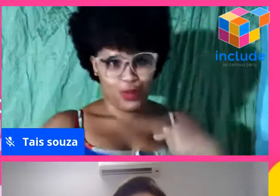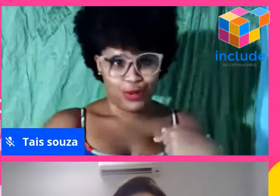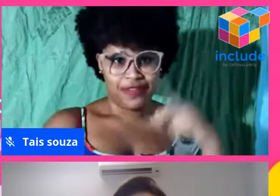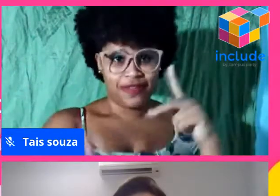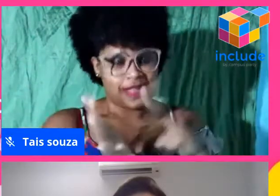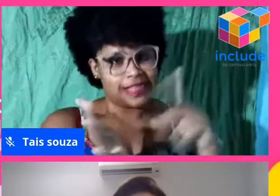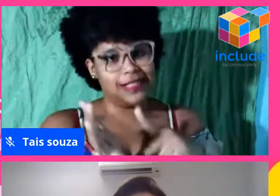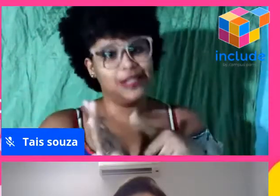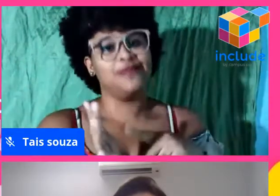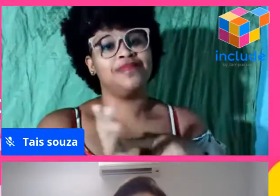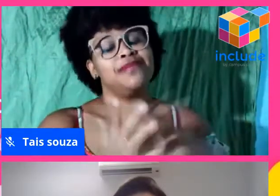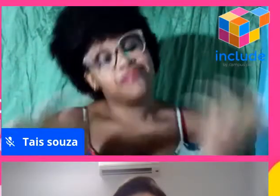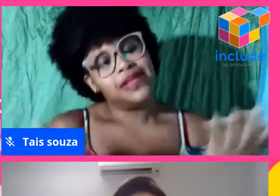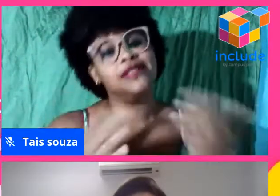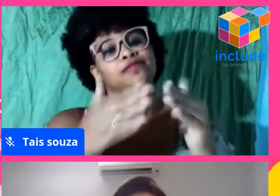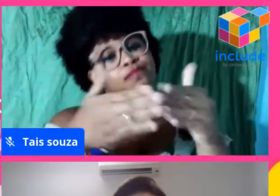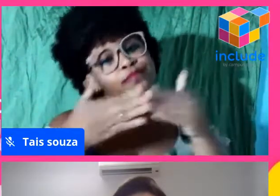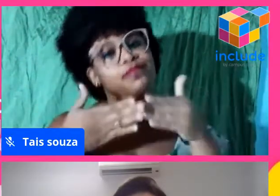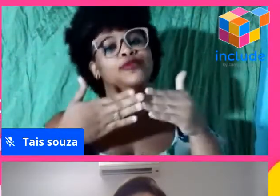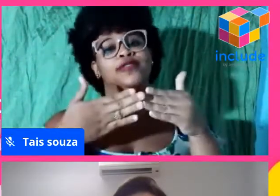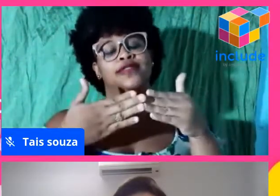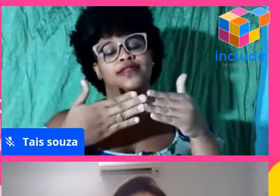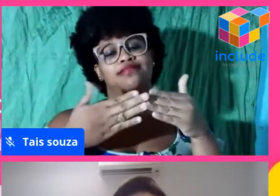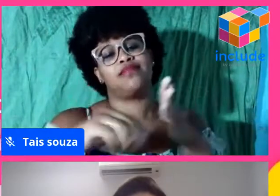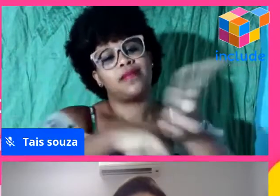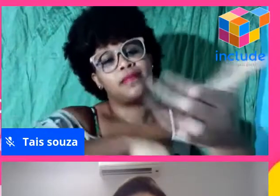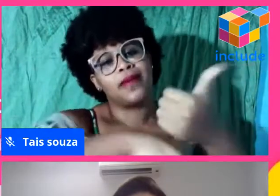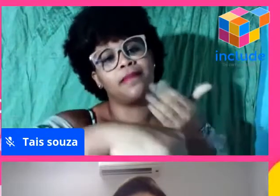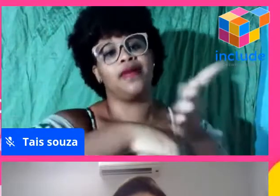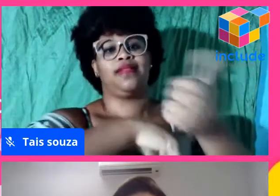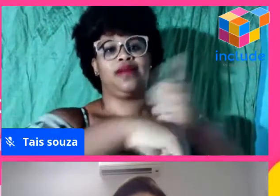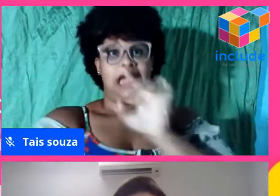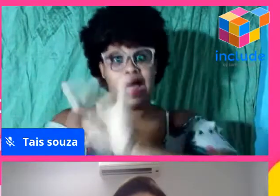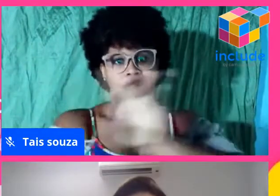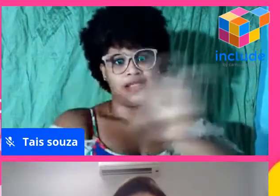quero compartilhar minha experiência e ensiná-los.